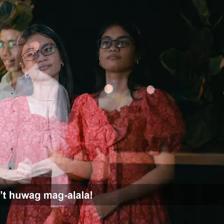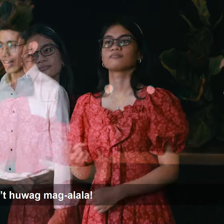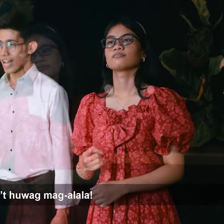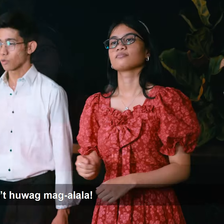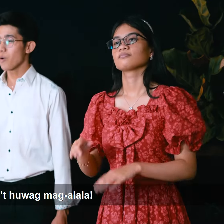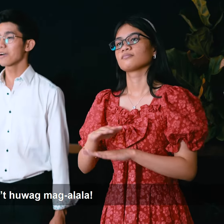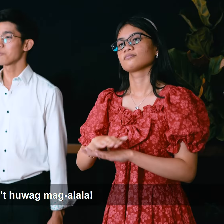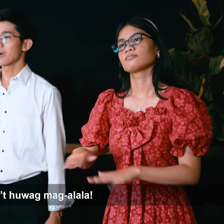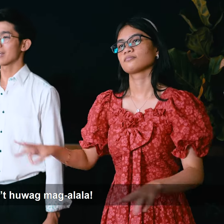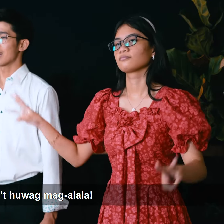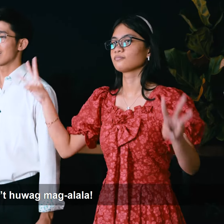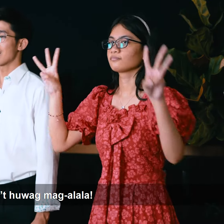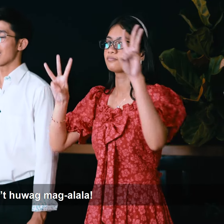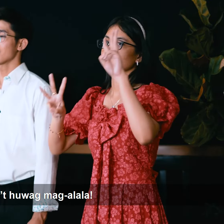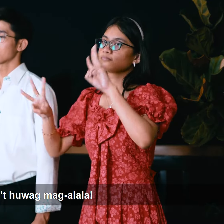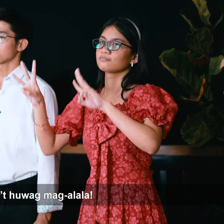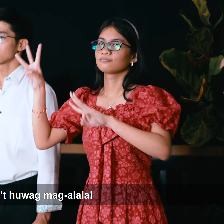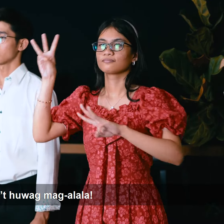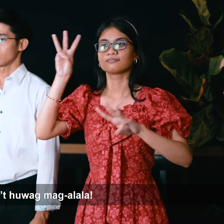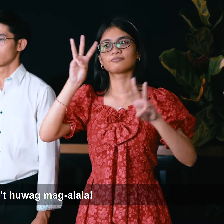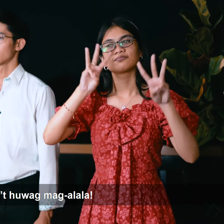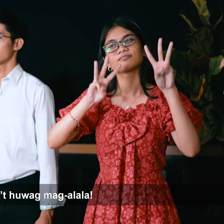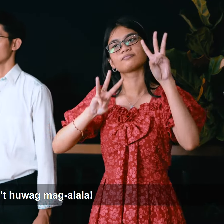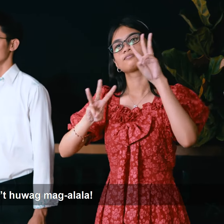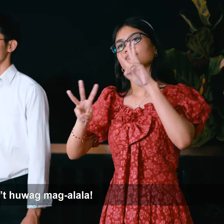kamyan, kaya't huwag mag-alala.